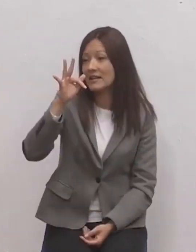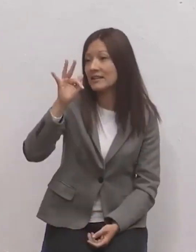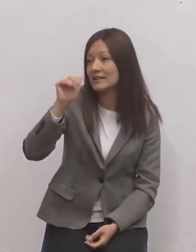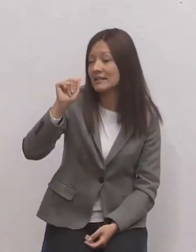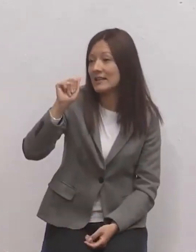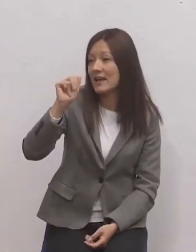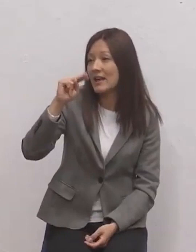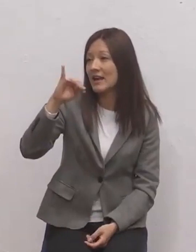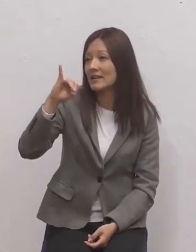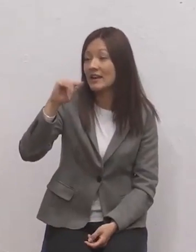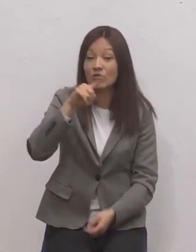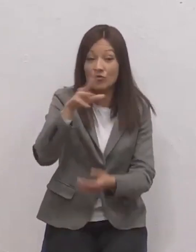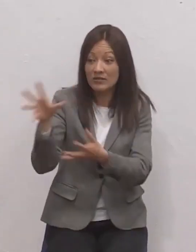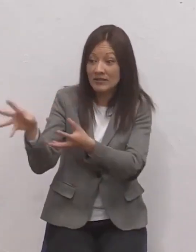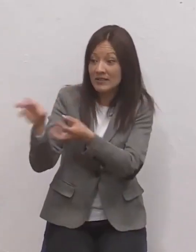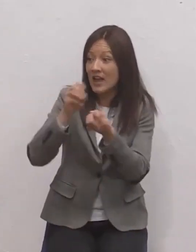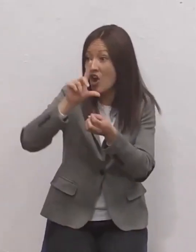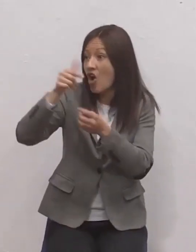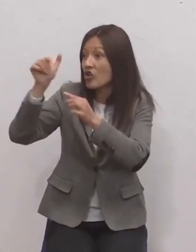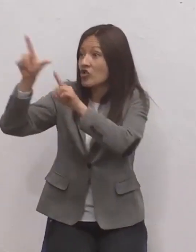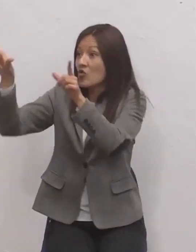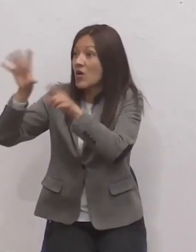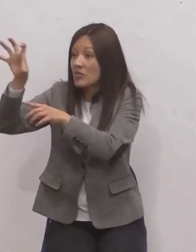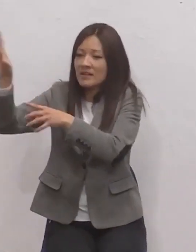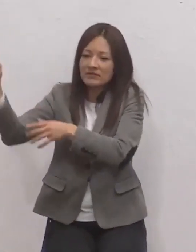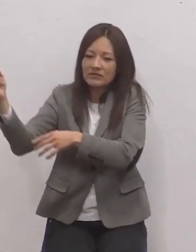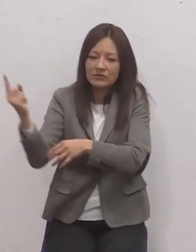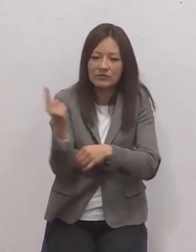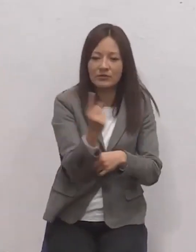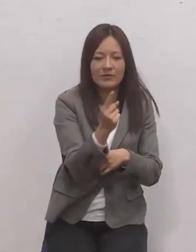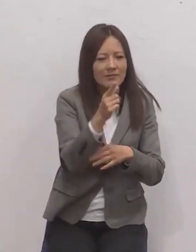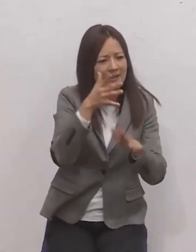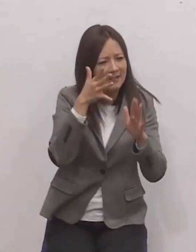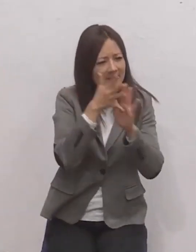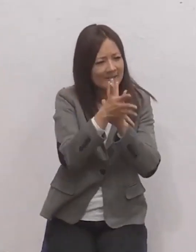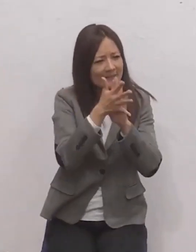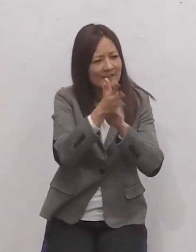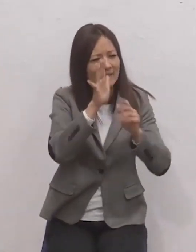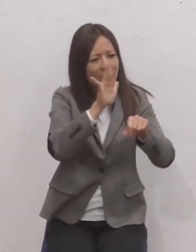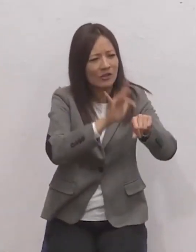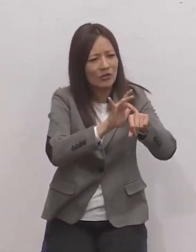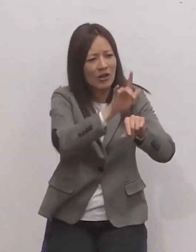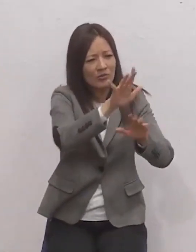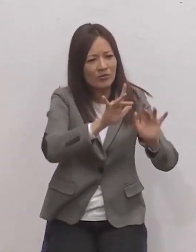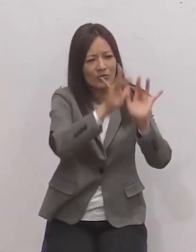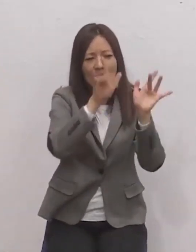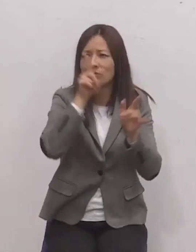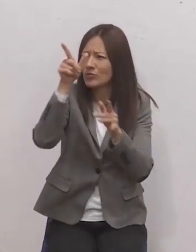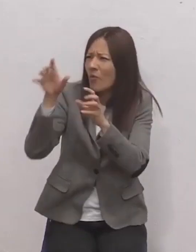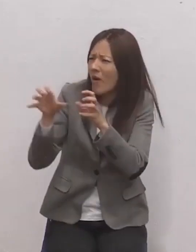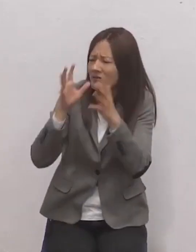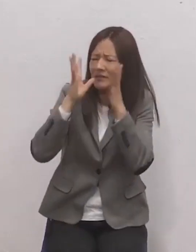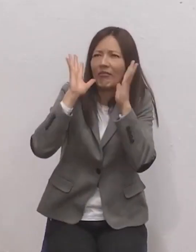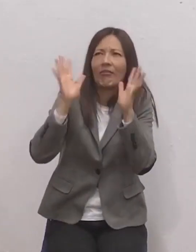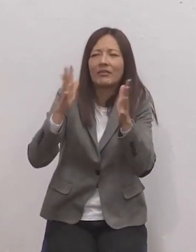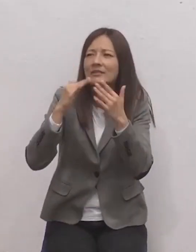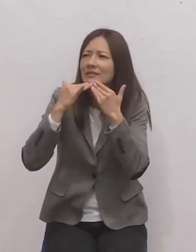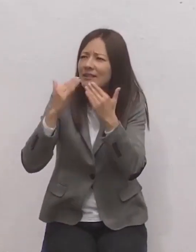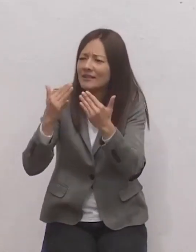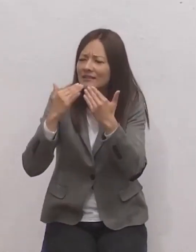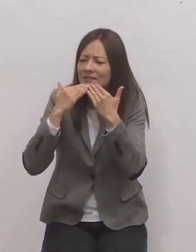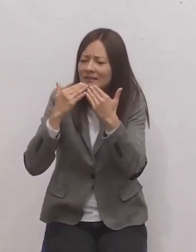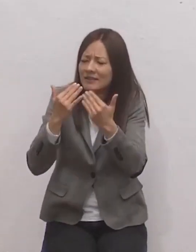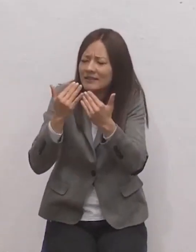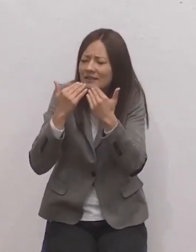Tú la trajiste del otro lado del mundo para hablarle de ti, Jesús. Mira lo que hiciste, gracias.